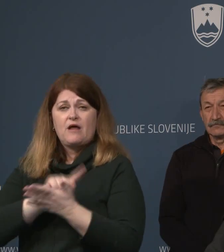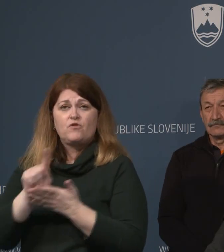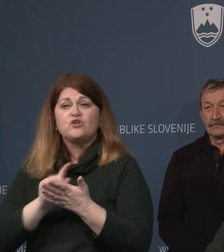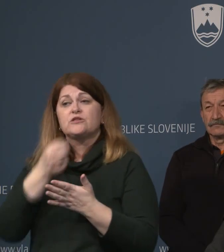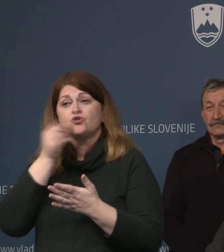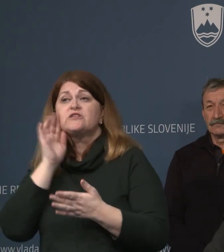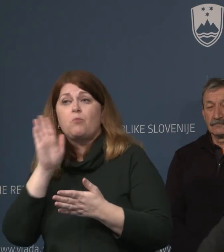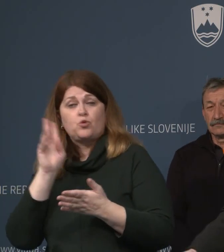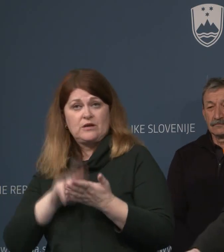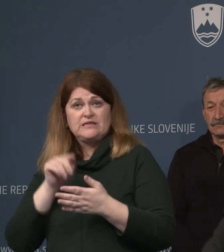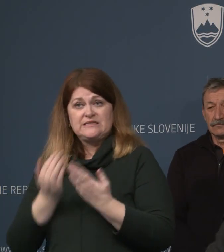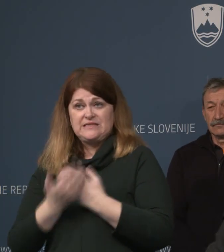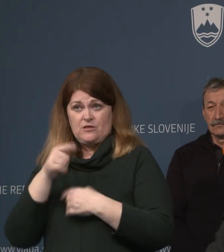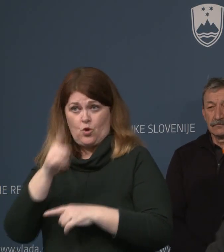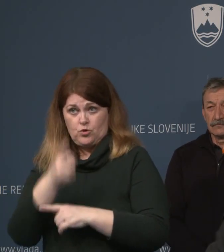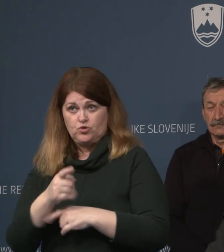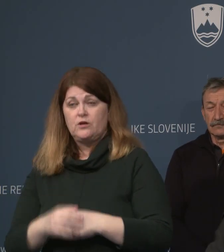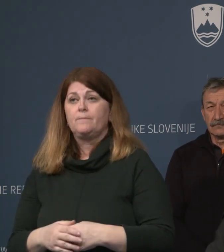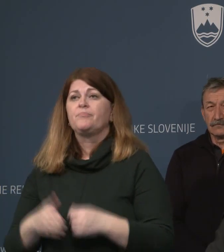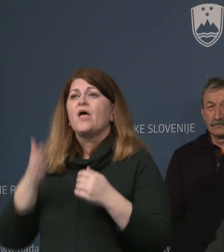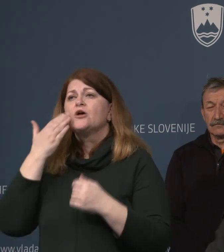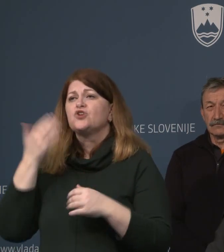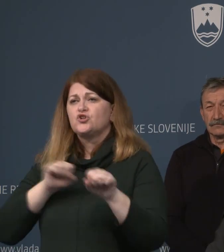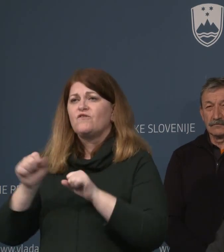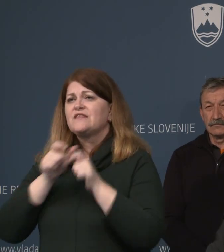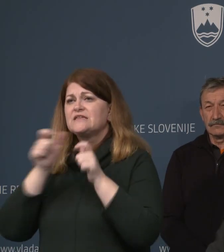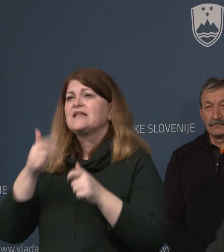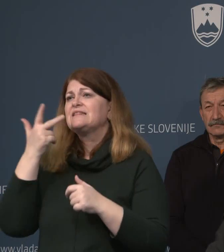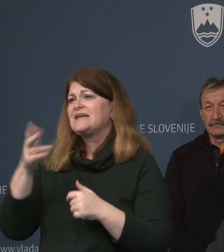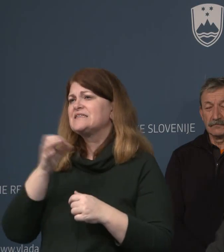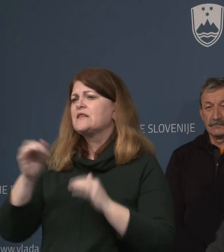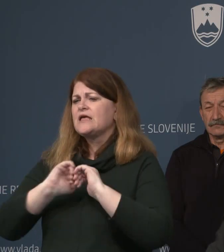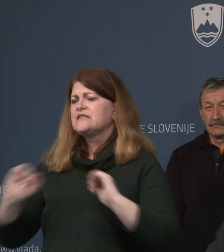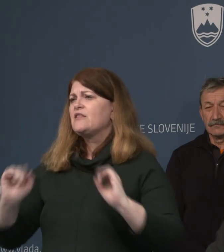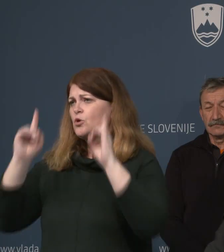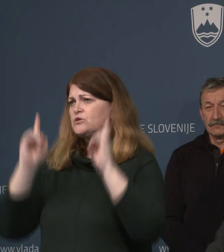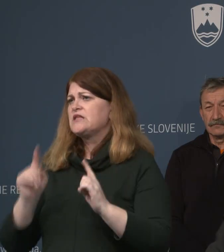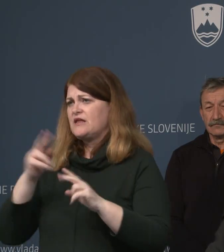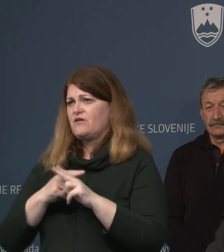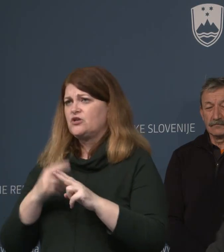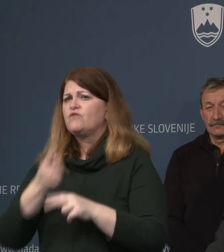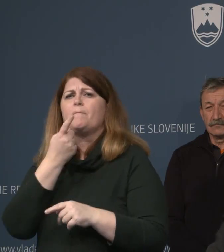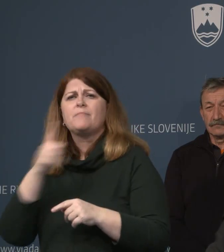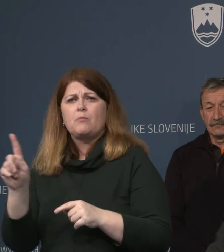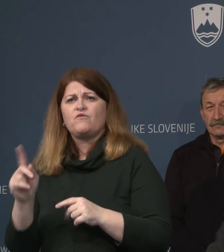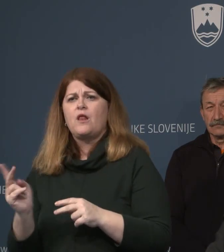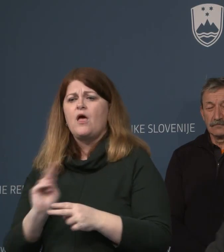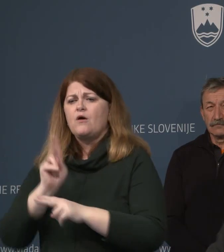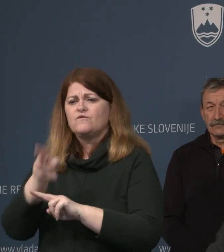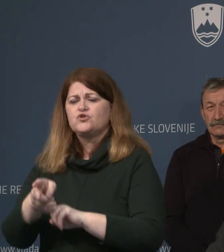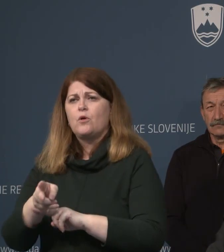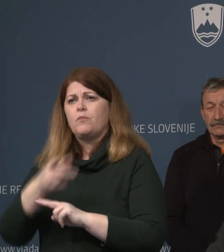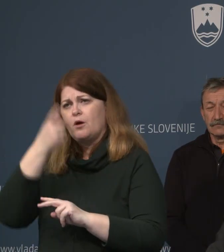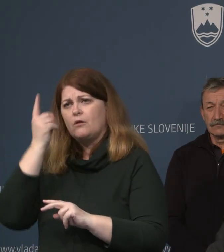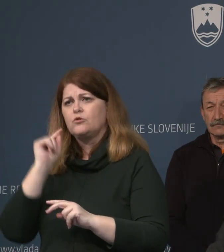kaj takšnega odločili. Češka vlada, veste, da je razglasila 30-dnevno izredno stanje v državi, prepovedala vstop potnikom